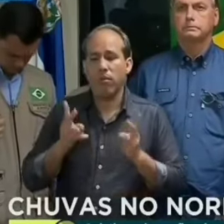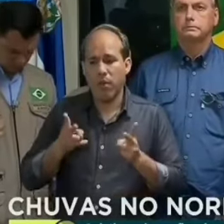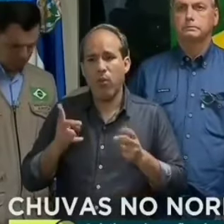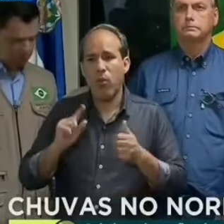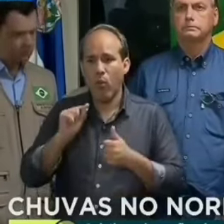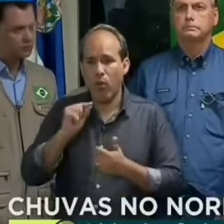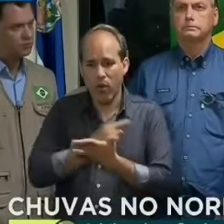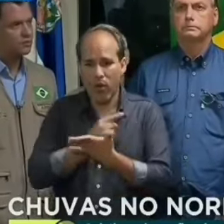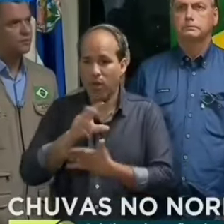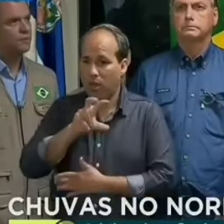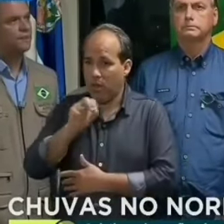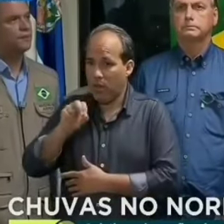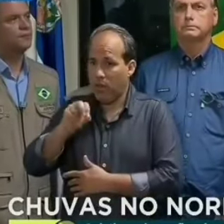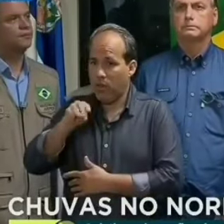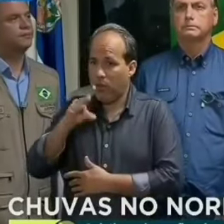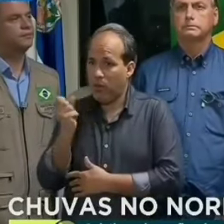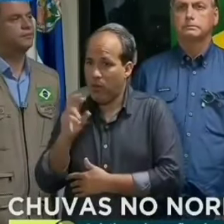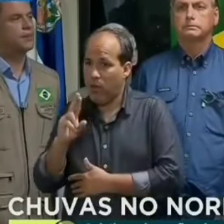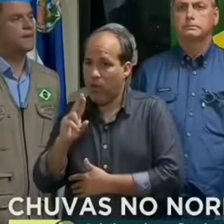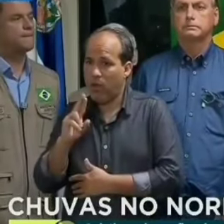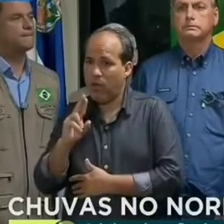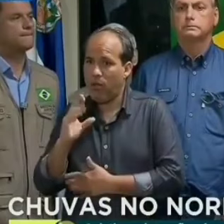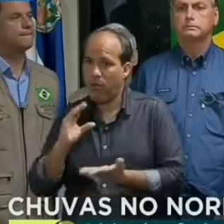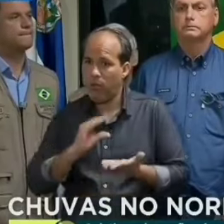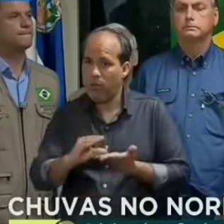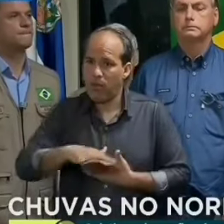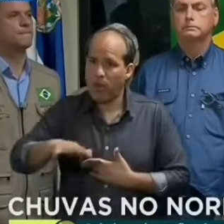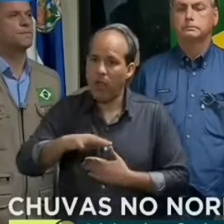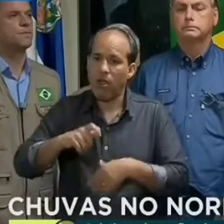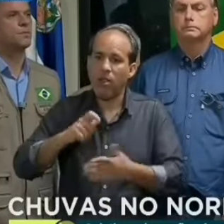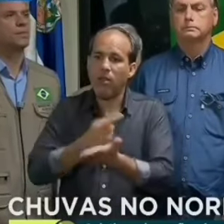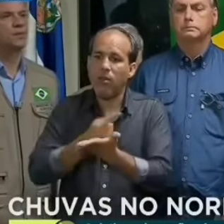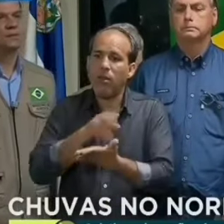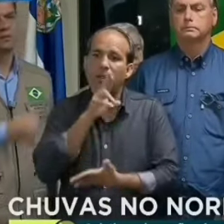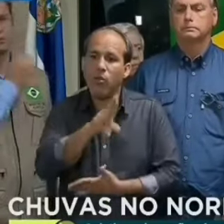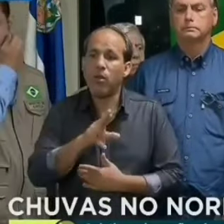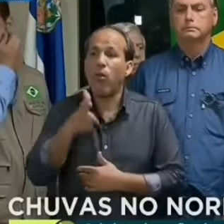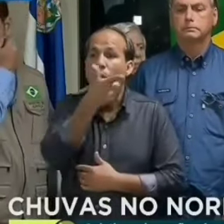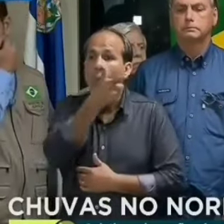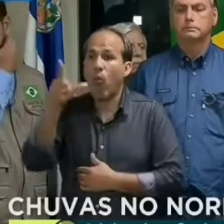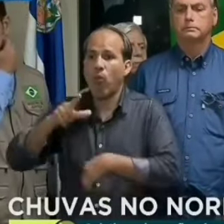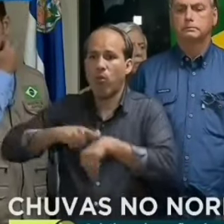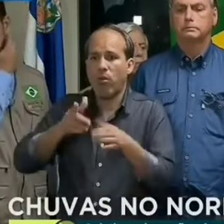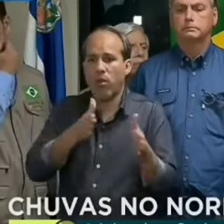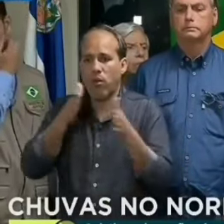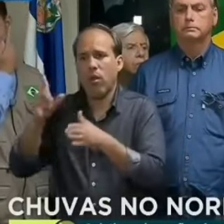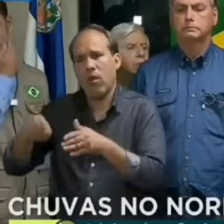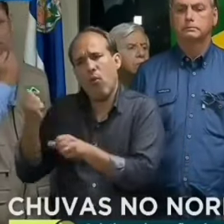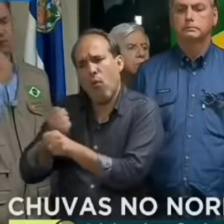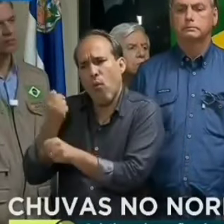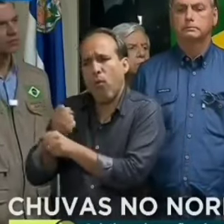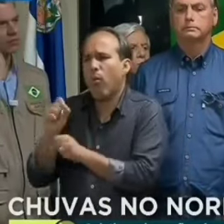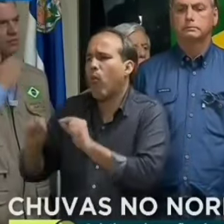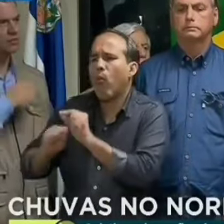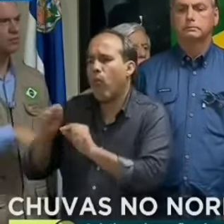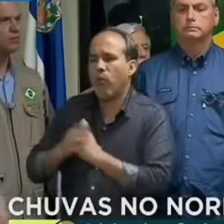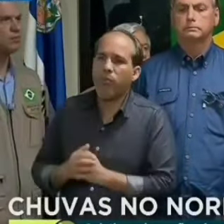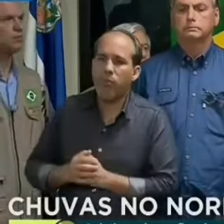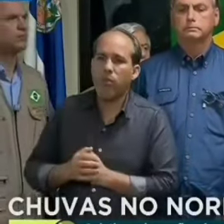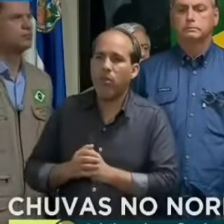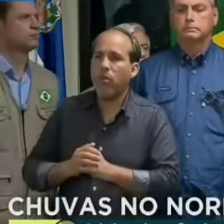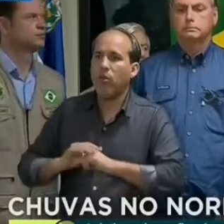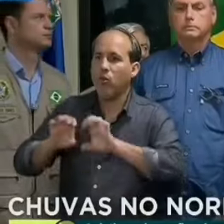parte dos R$500 milhões que a gente tem para ações de resposta. No momento posterior, a gente parte para reconstrução. Reconstrução de quê?